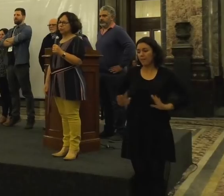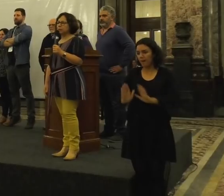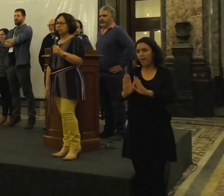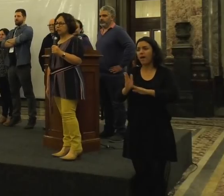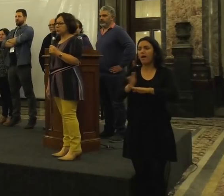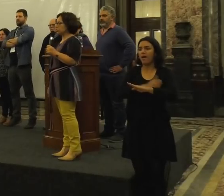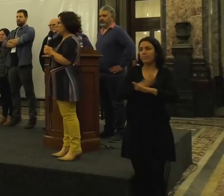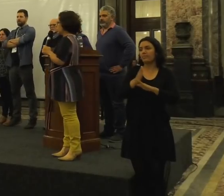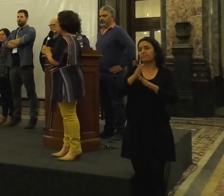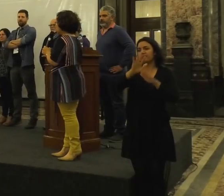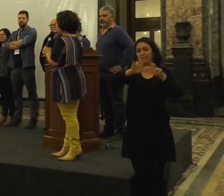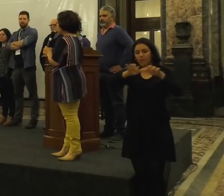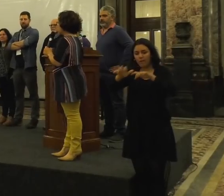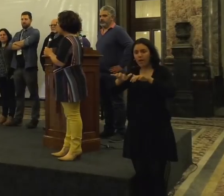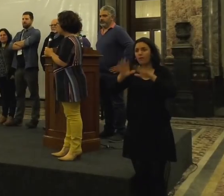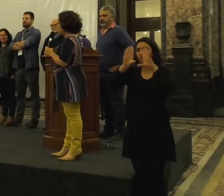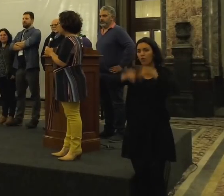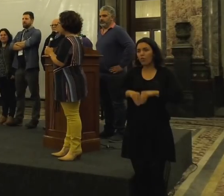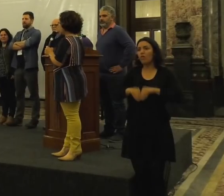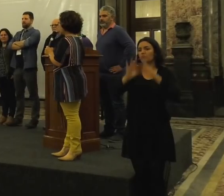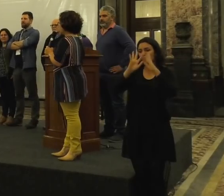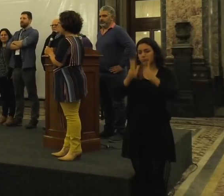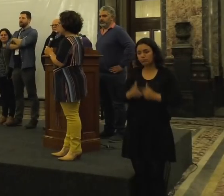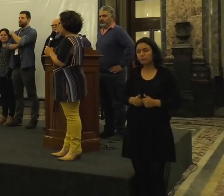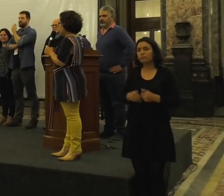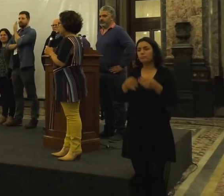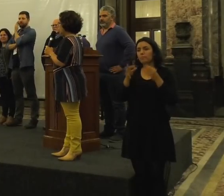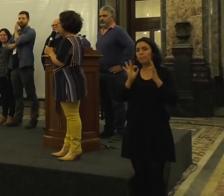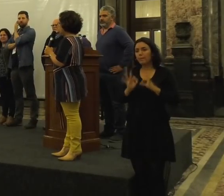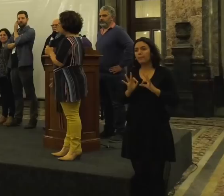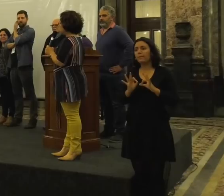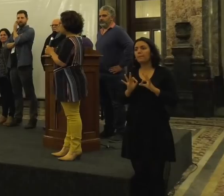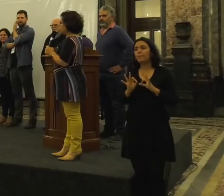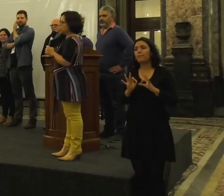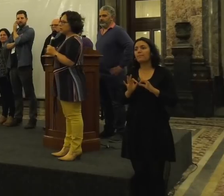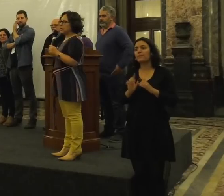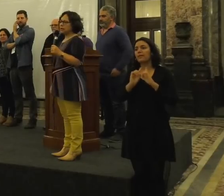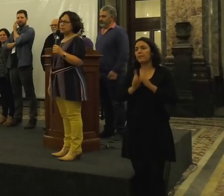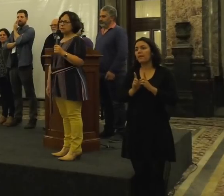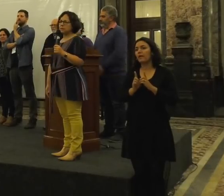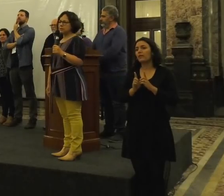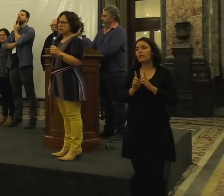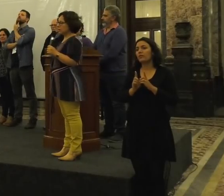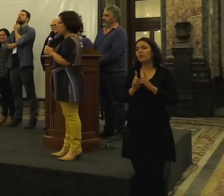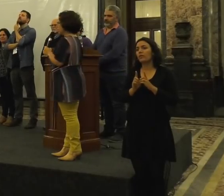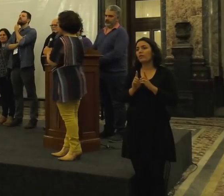preparativos informáticos en ese sentido. En realidad todo el soporte